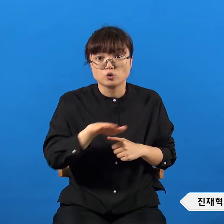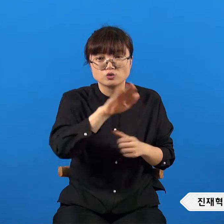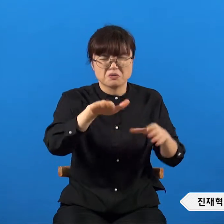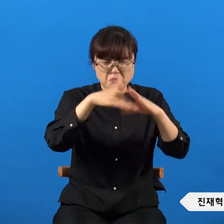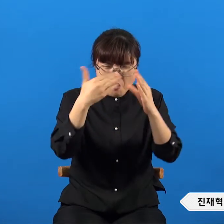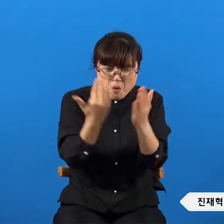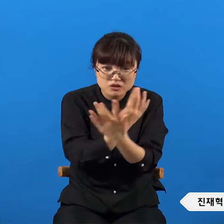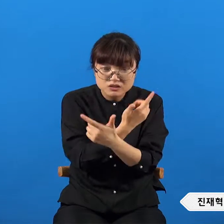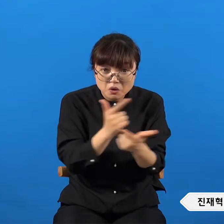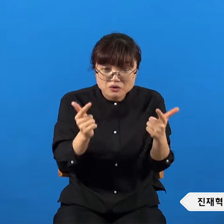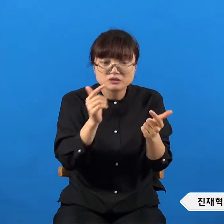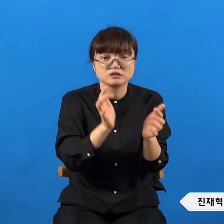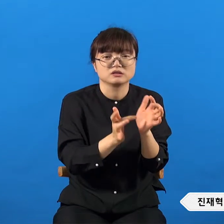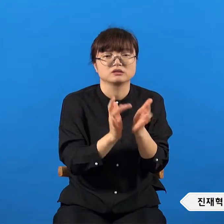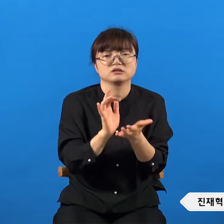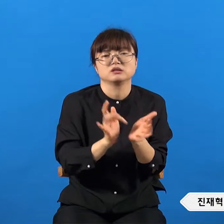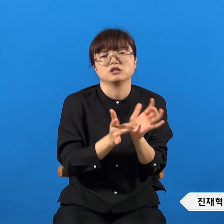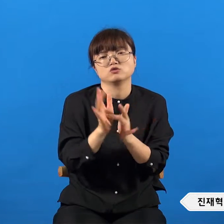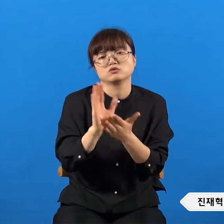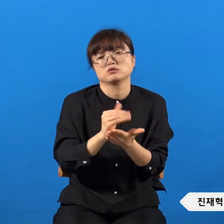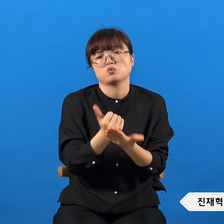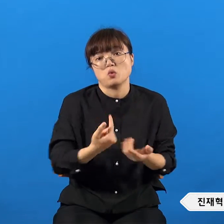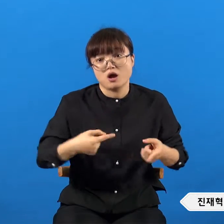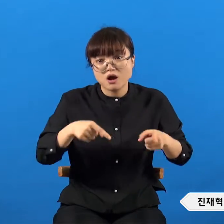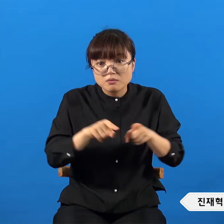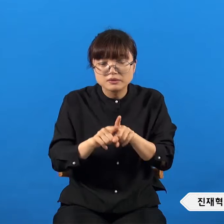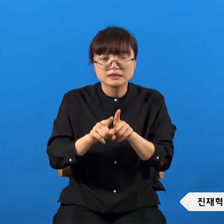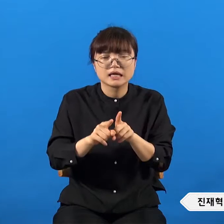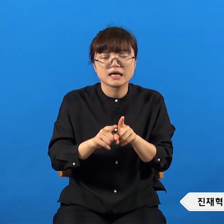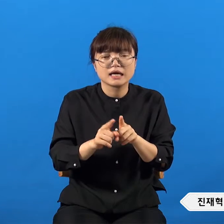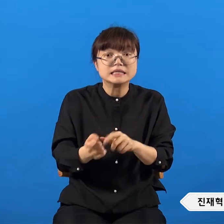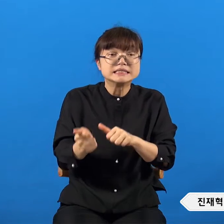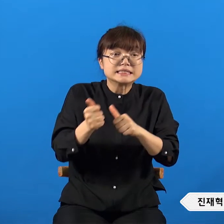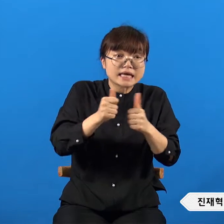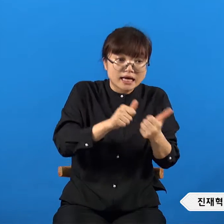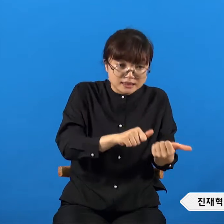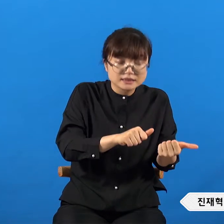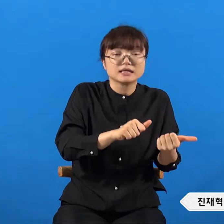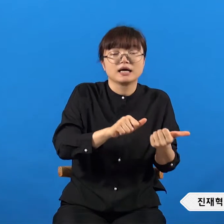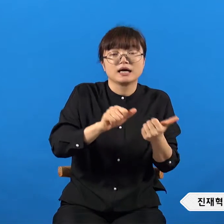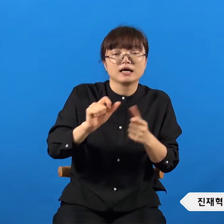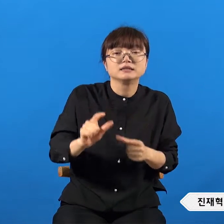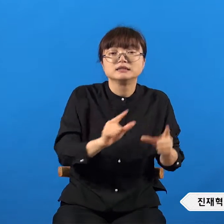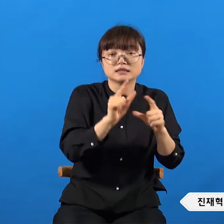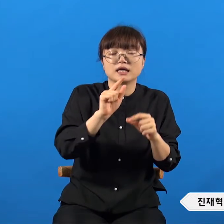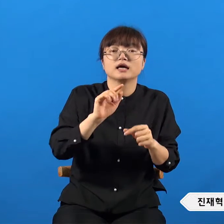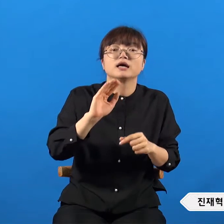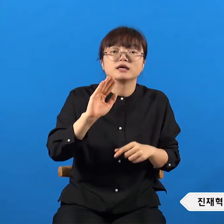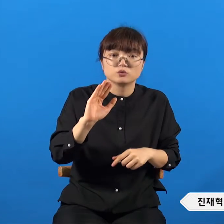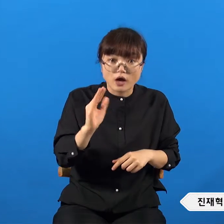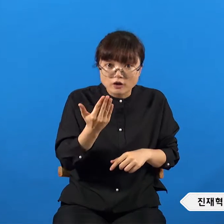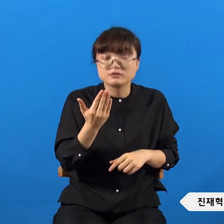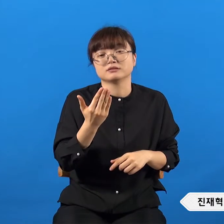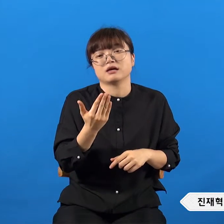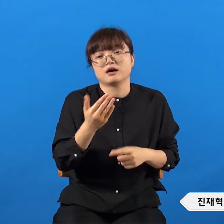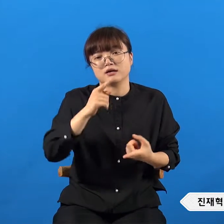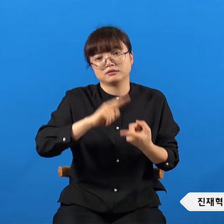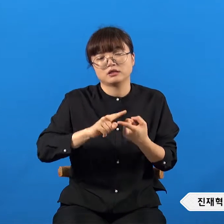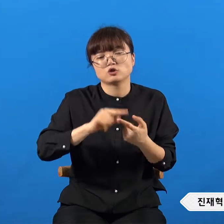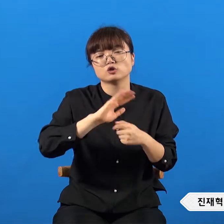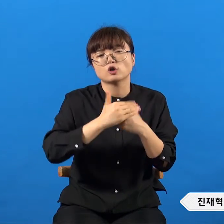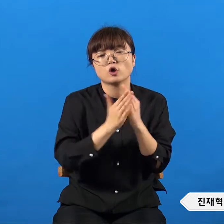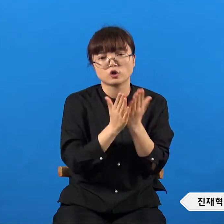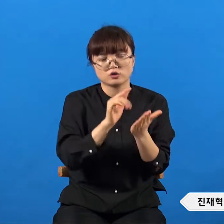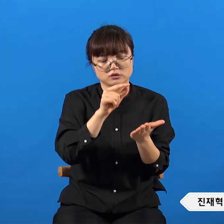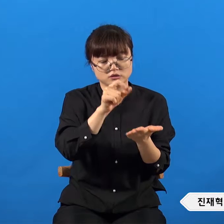우리의 모든 것들을 그리스도와 함께 장사 지낸 바 되었다라고 성경은